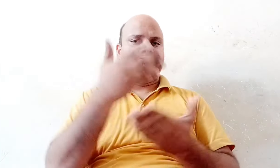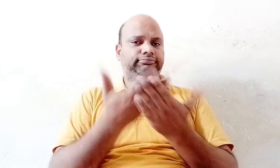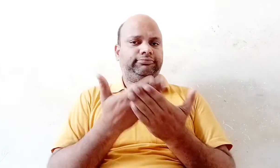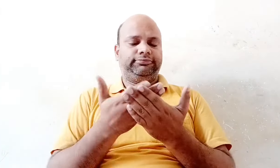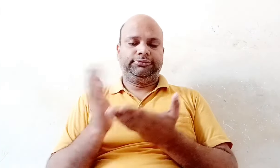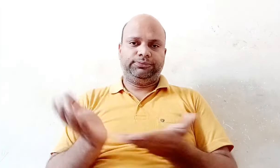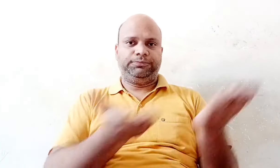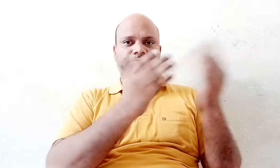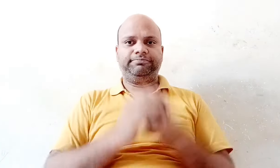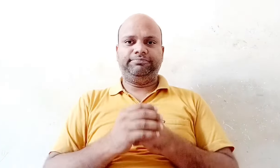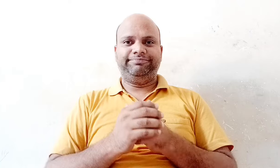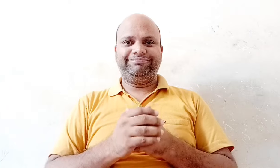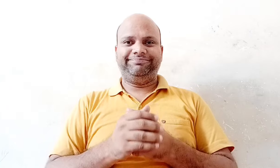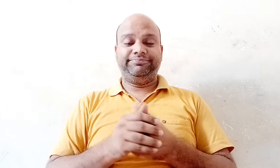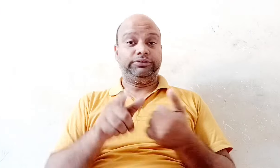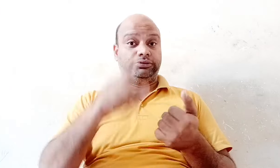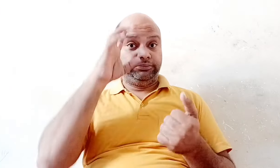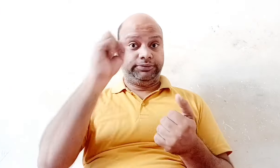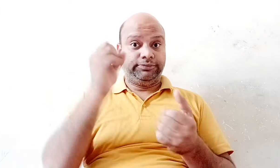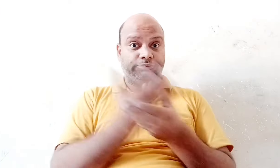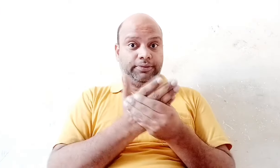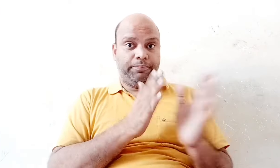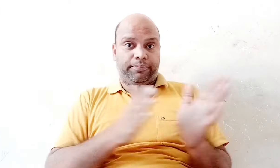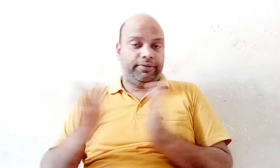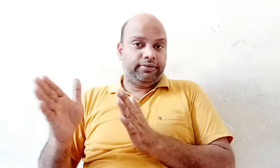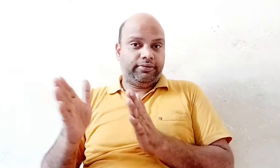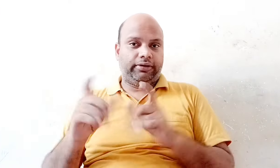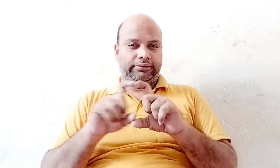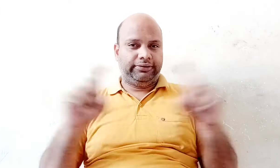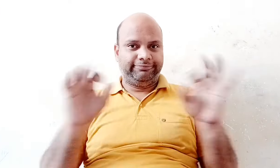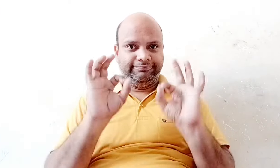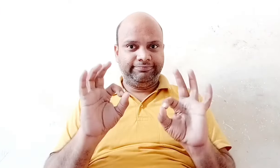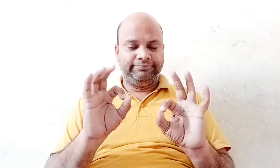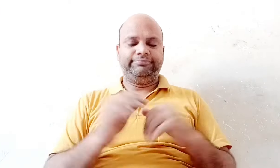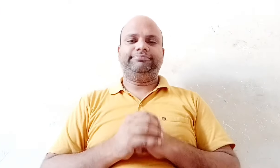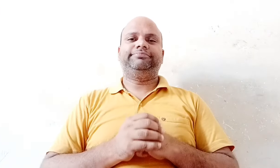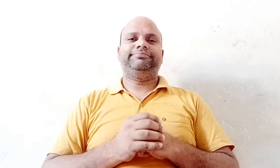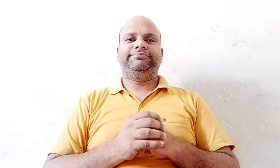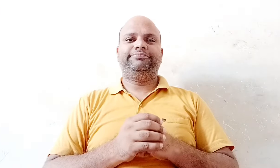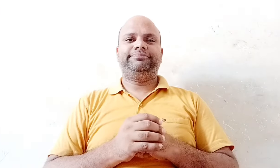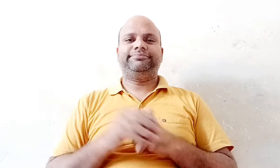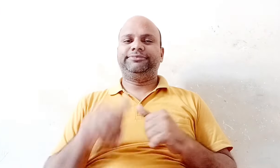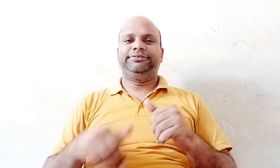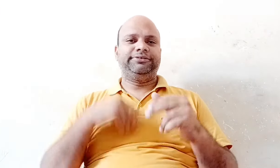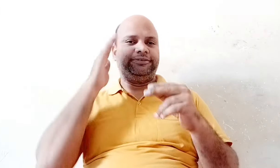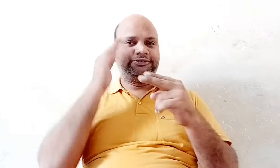Safai Karmakari Ki Pada Para Antima Rupa She Kayana Hone Para Avadaka Karpuliza Satyapana. 8.